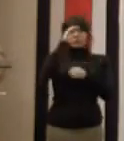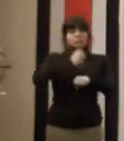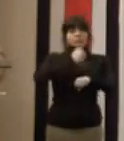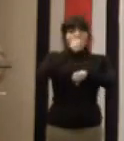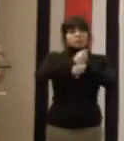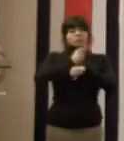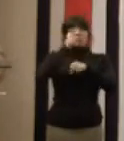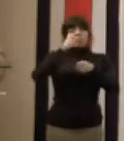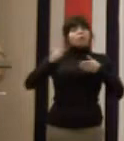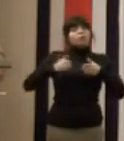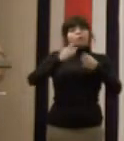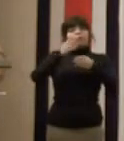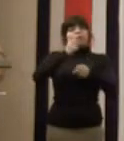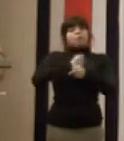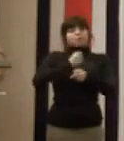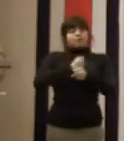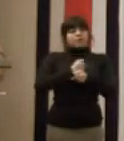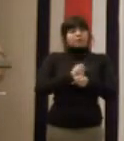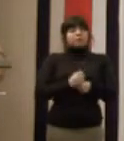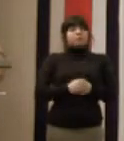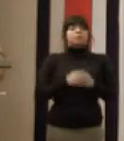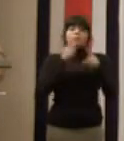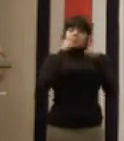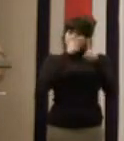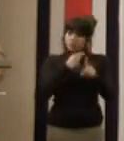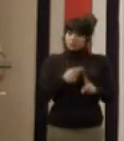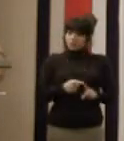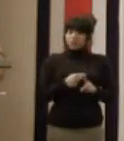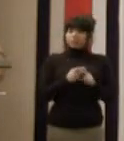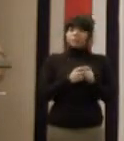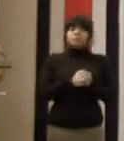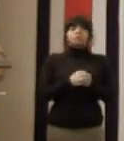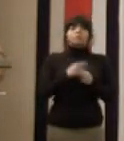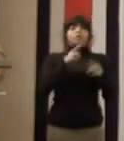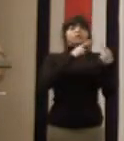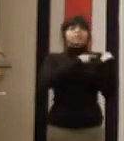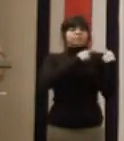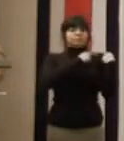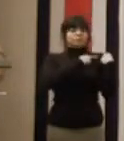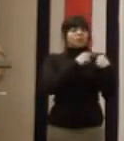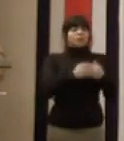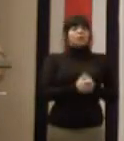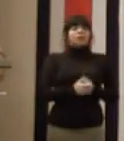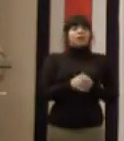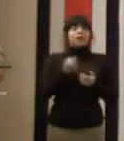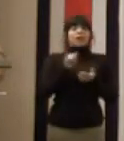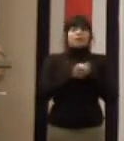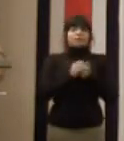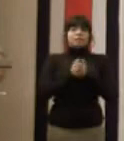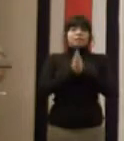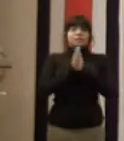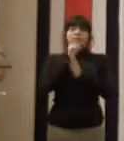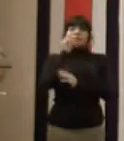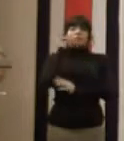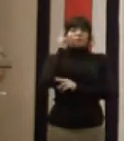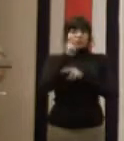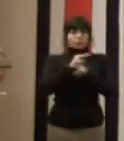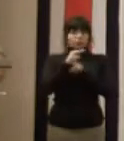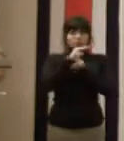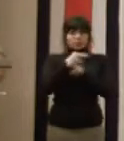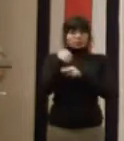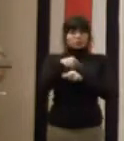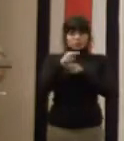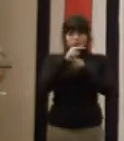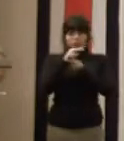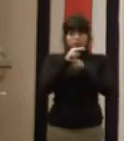una ruta de trabajo, con objetivos, con metas, con responsables. Esto nos lo han pedido la señora rectora, los señores